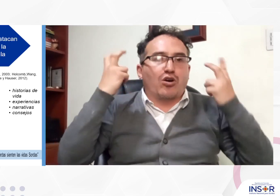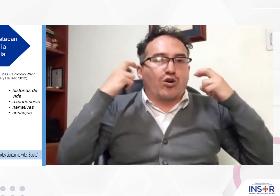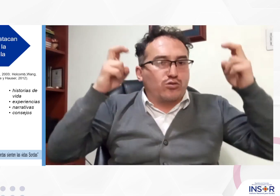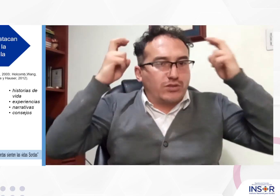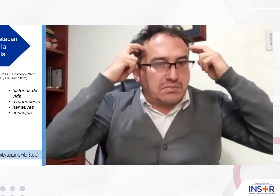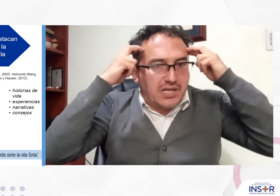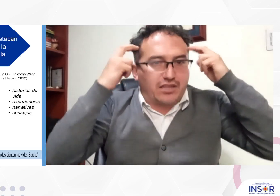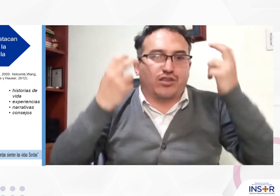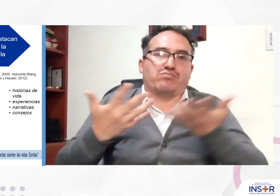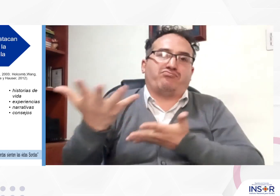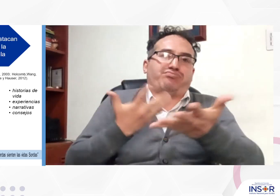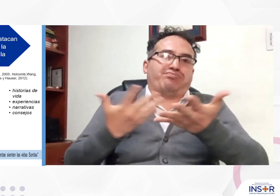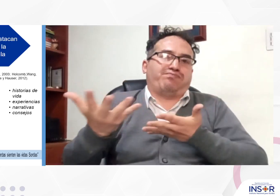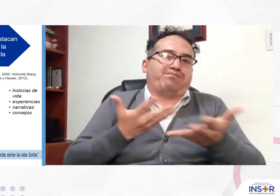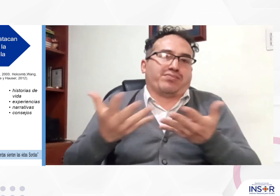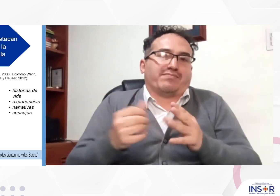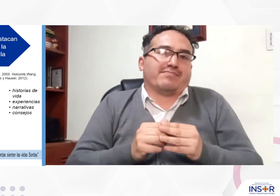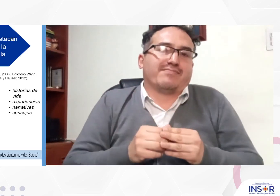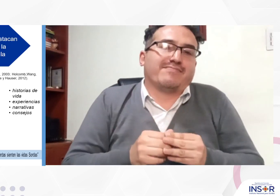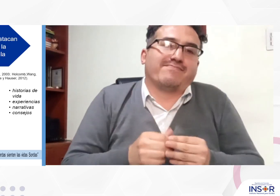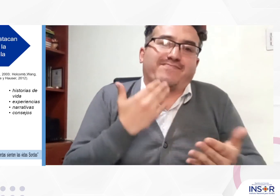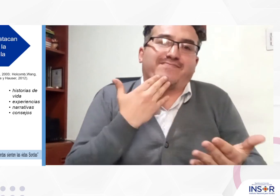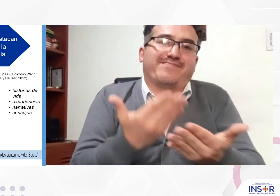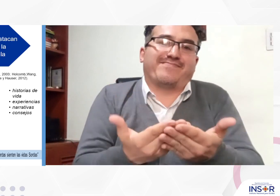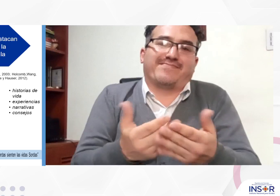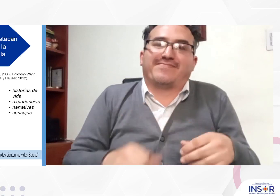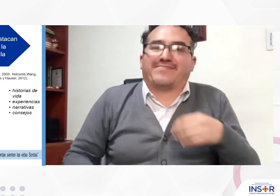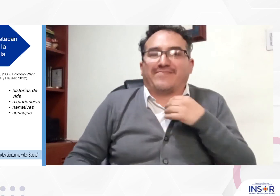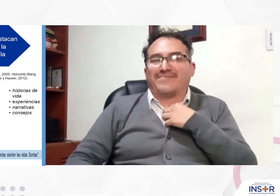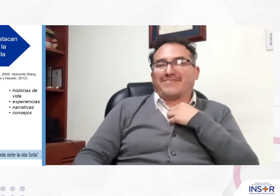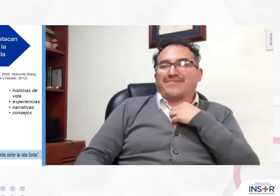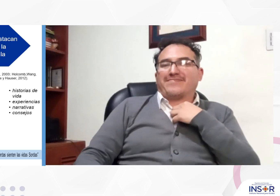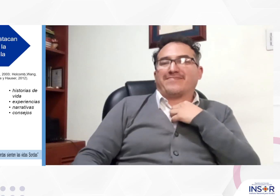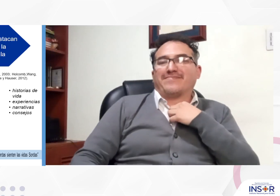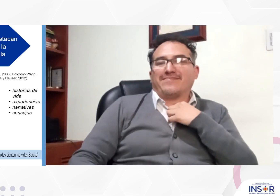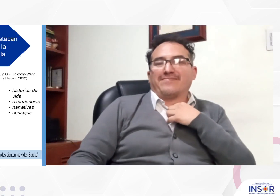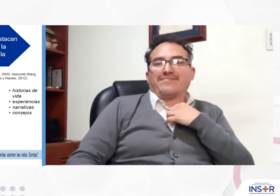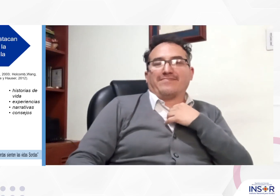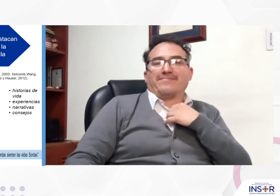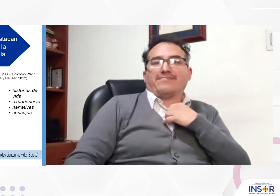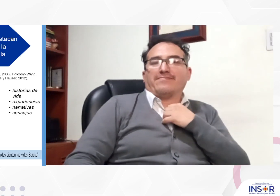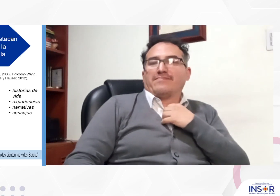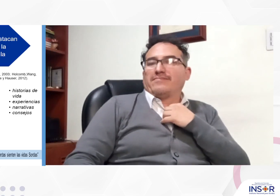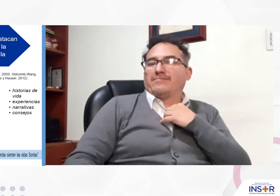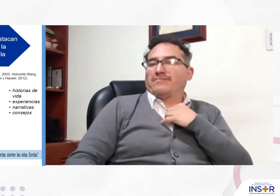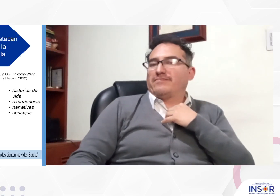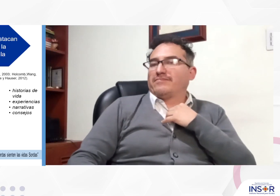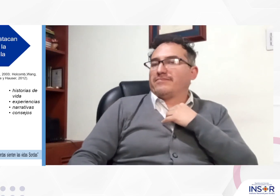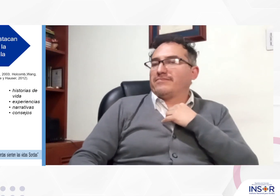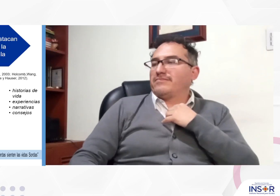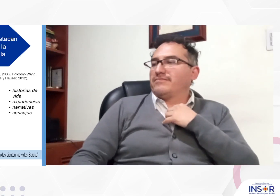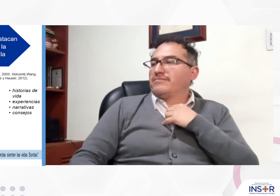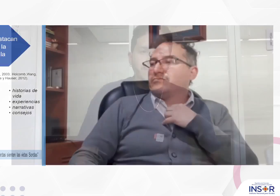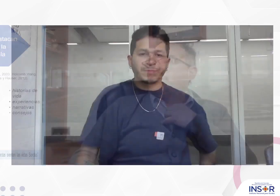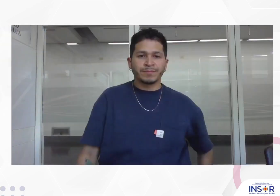teórica, epistemológica, de construcción de conocimiento con otros pares. Muchas gracias.